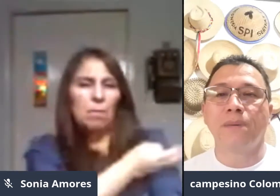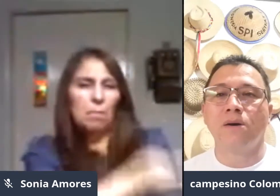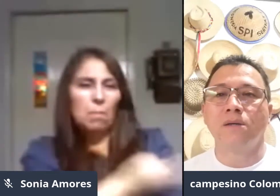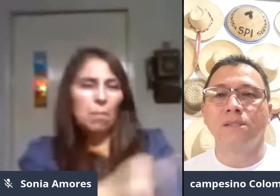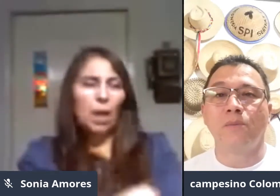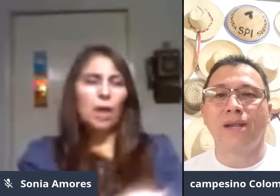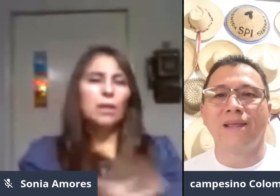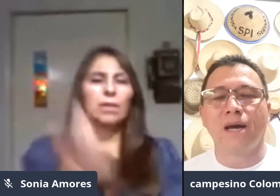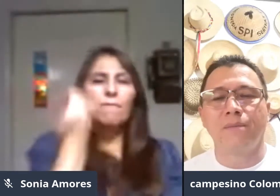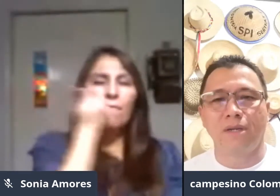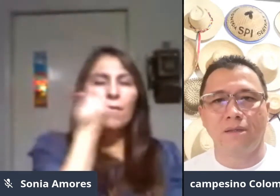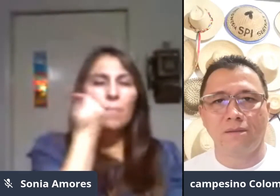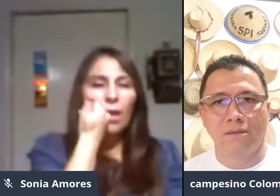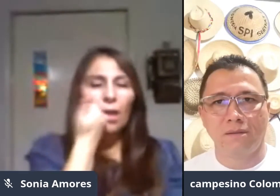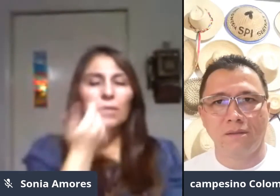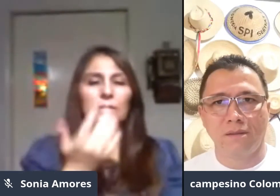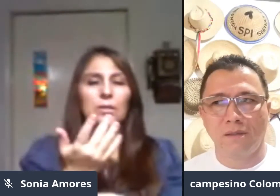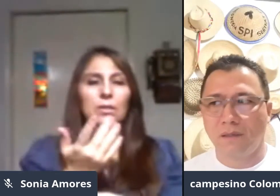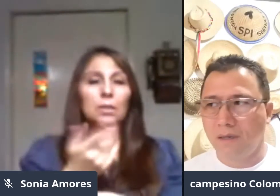que es peor, se muere de hambre.